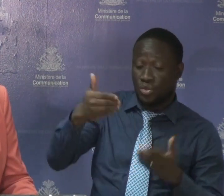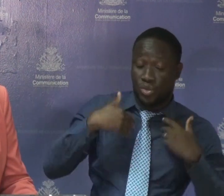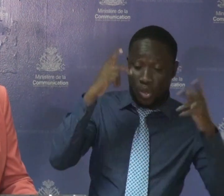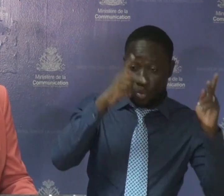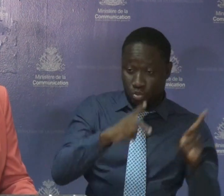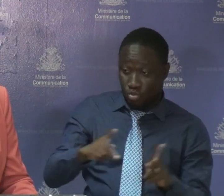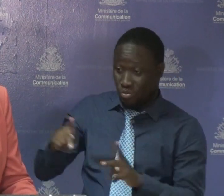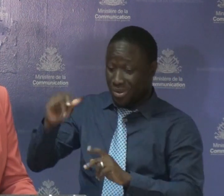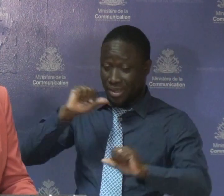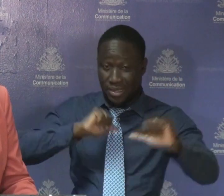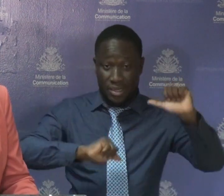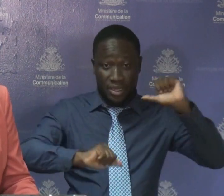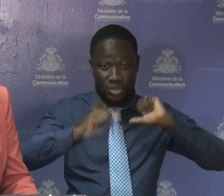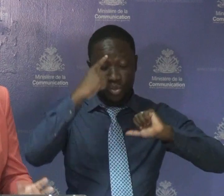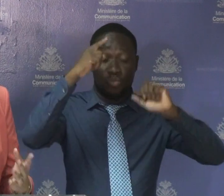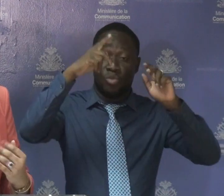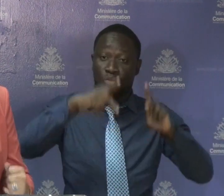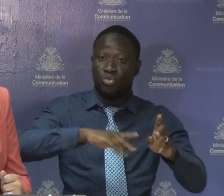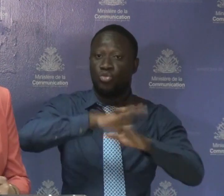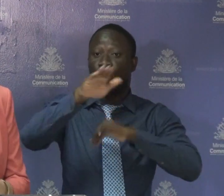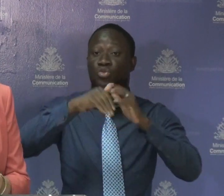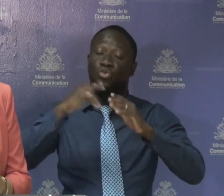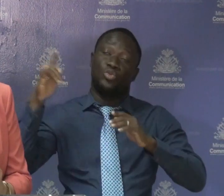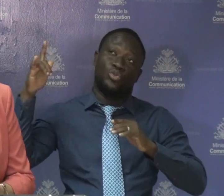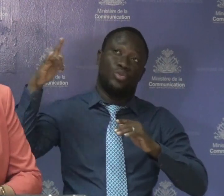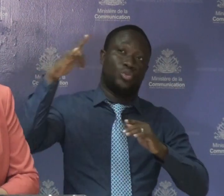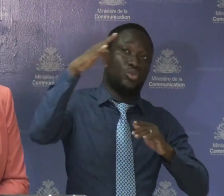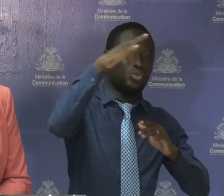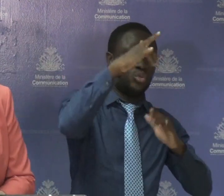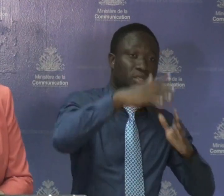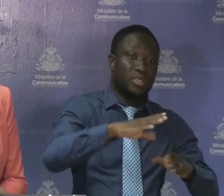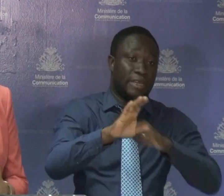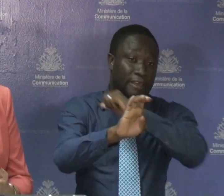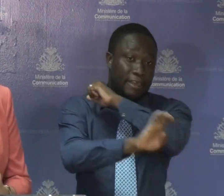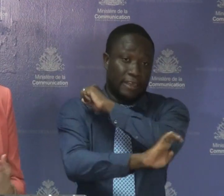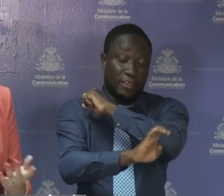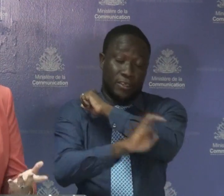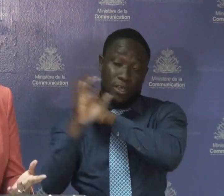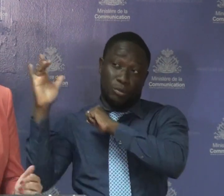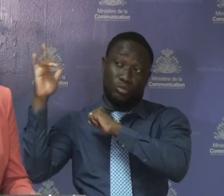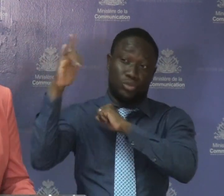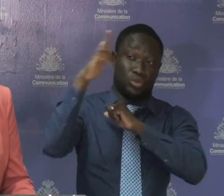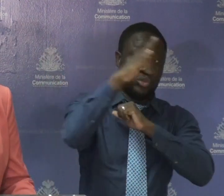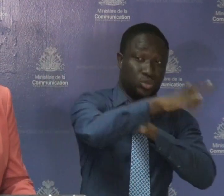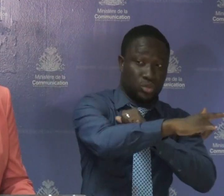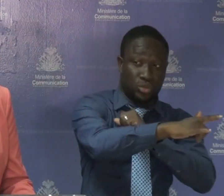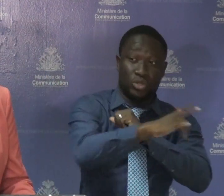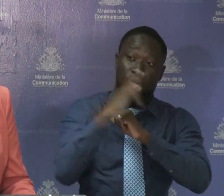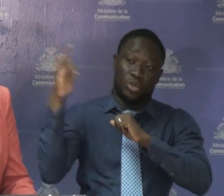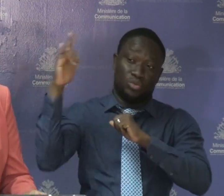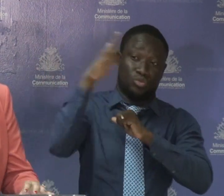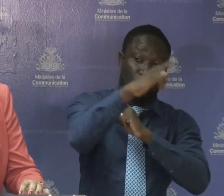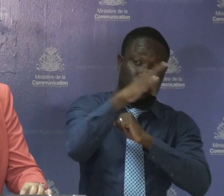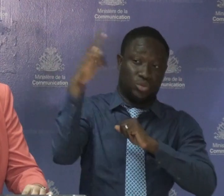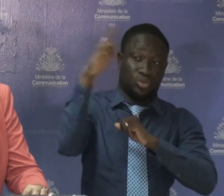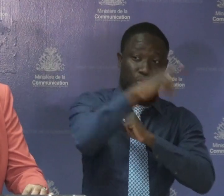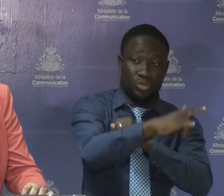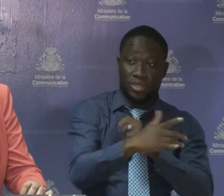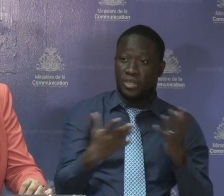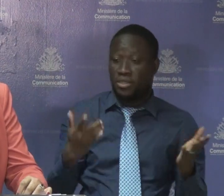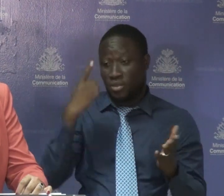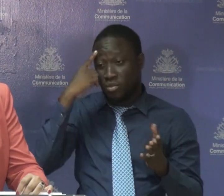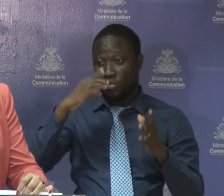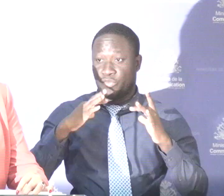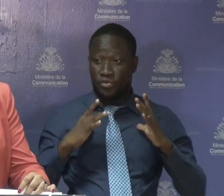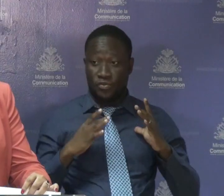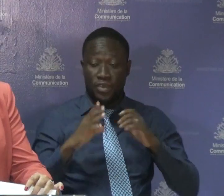plan d'action pour nous et tout touriste et tout étranger au même temps qui venir, et surtout diaspora qui fait déplacement au niveau des fêtes